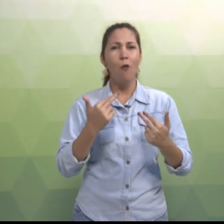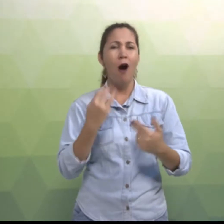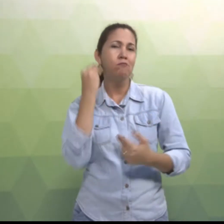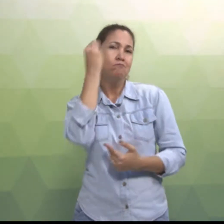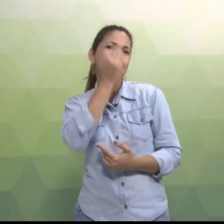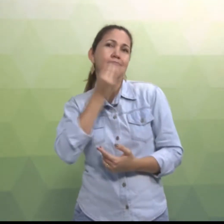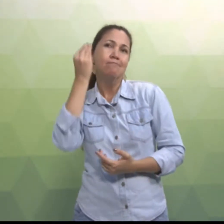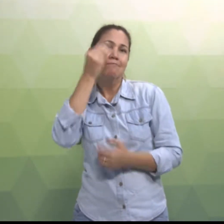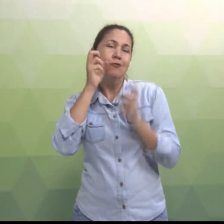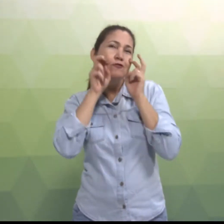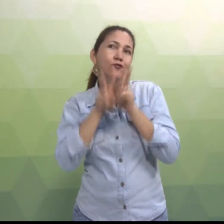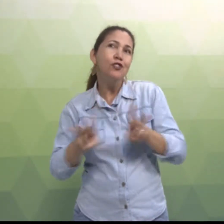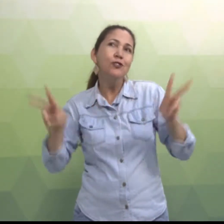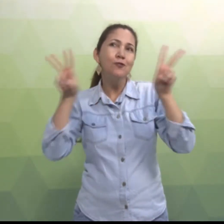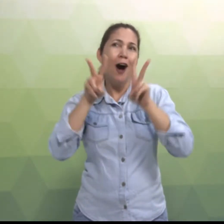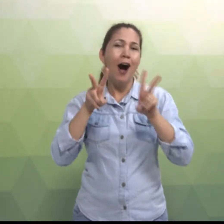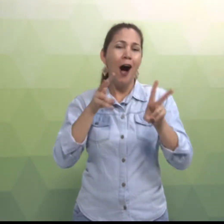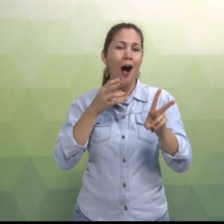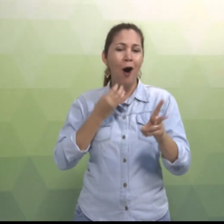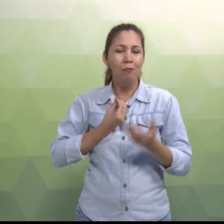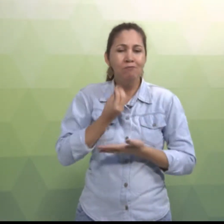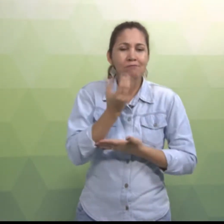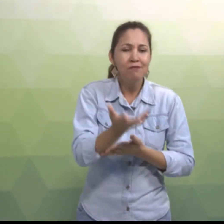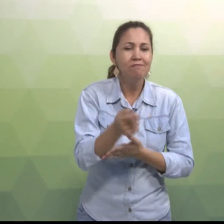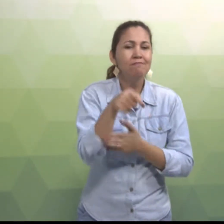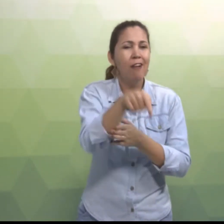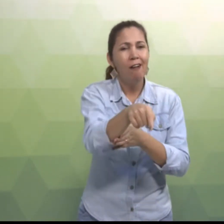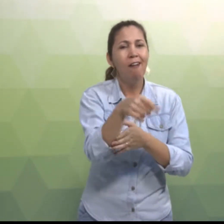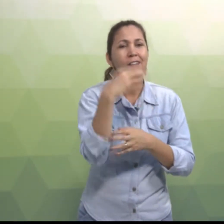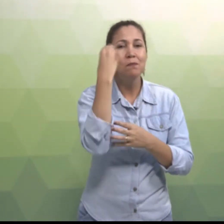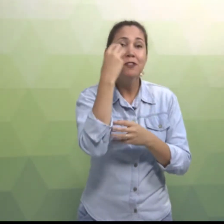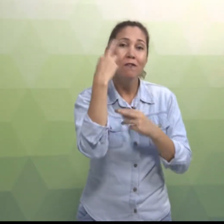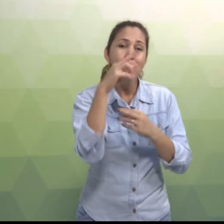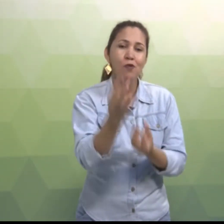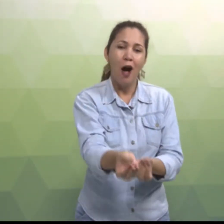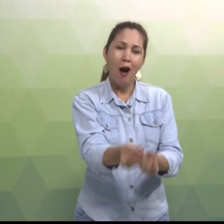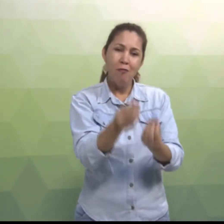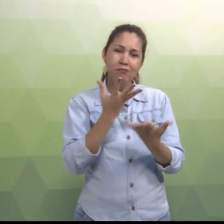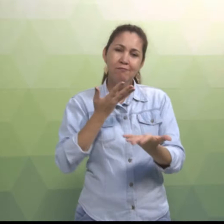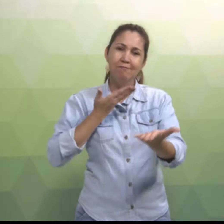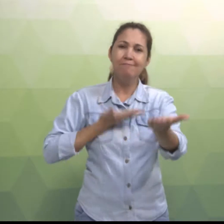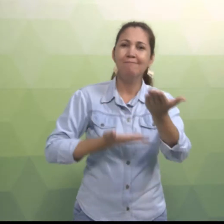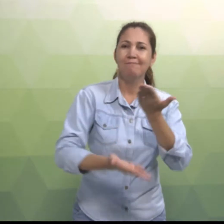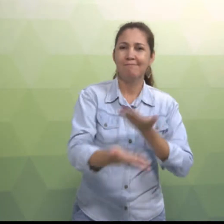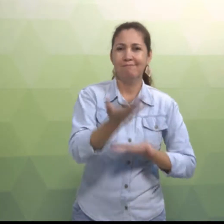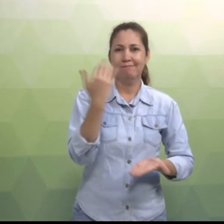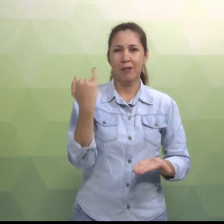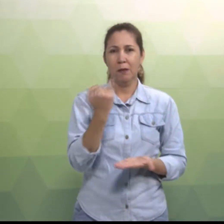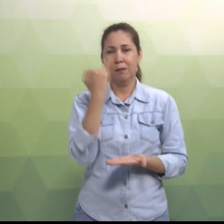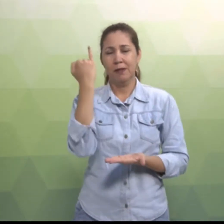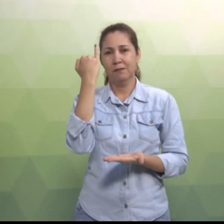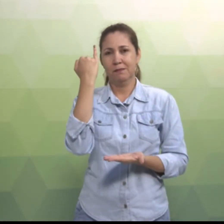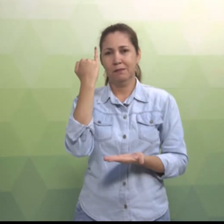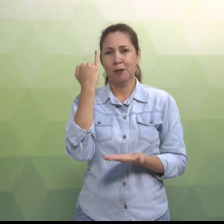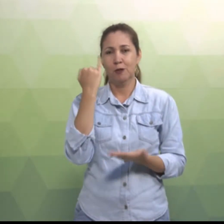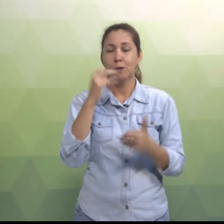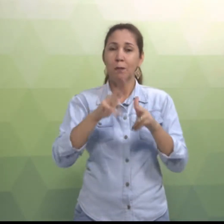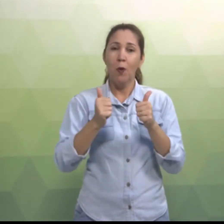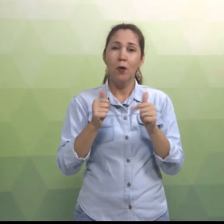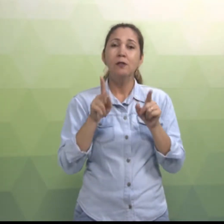Por meio das experiências visuais que serão lhe oferecidas. Então, haverá uma troca, isso é muito